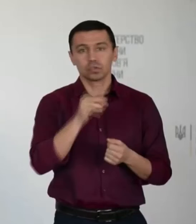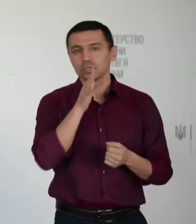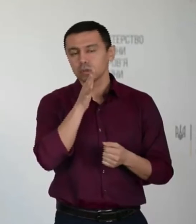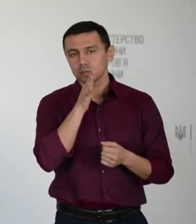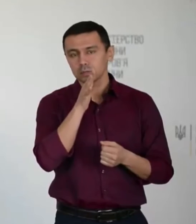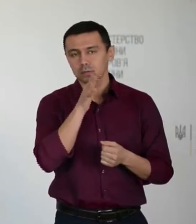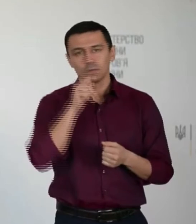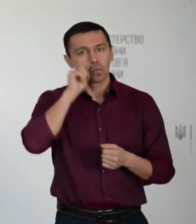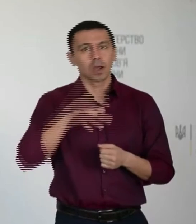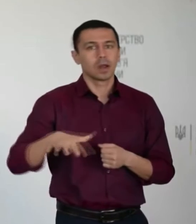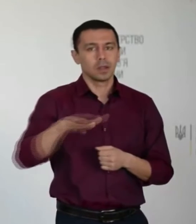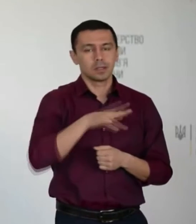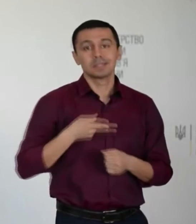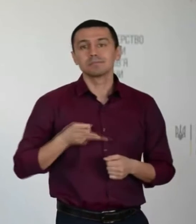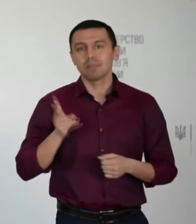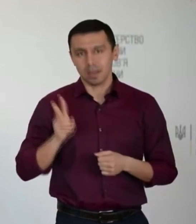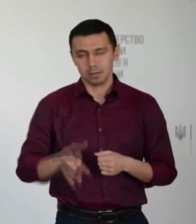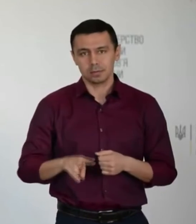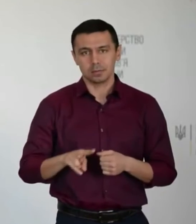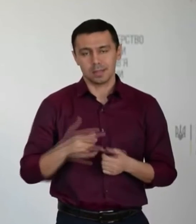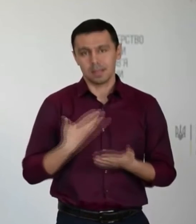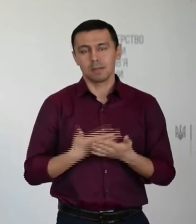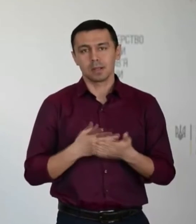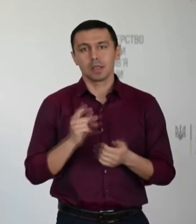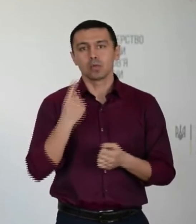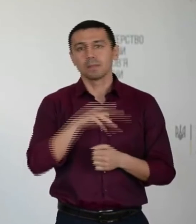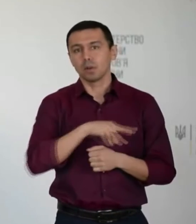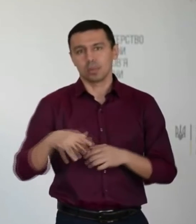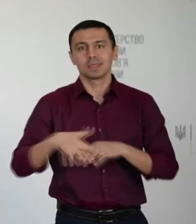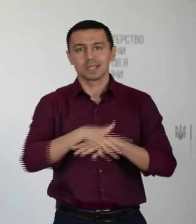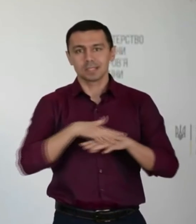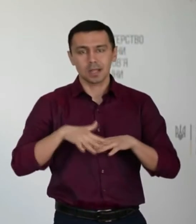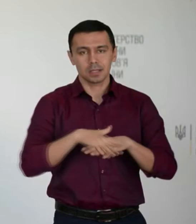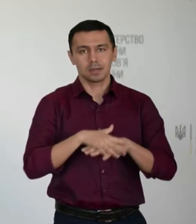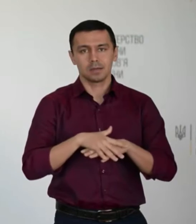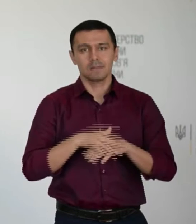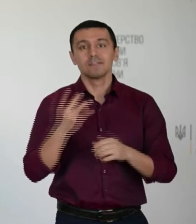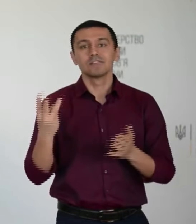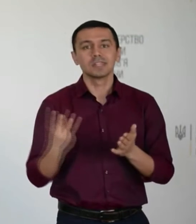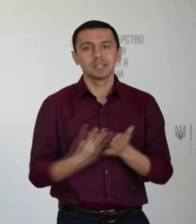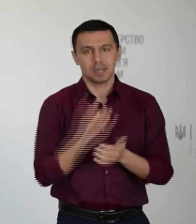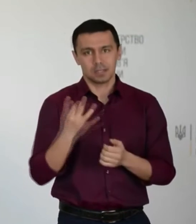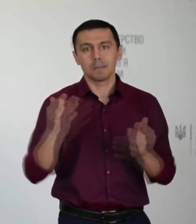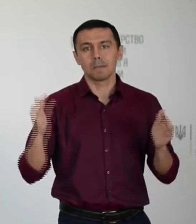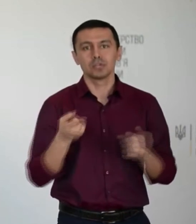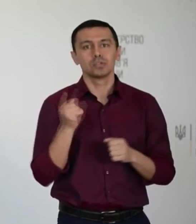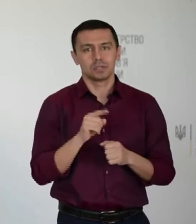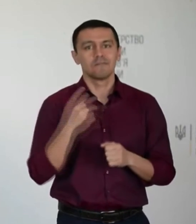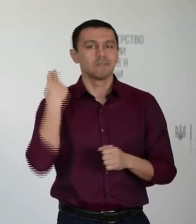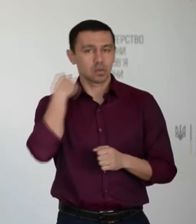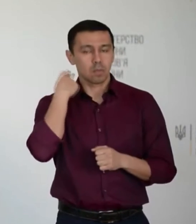коронавірус. В Україні смертність, наприклад, на 1 мільйон населення – в 3 рази менше, ніж